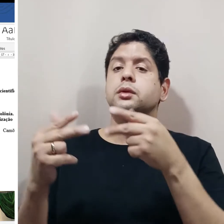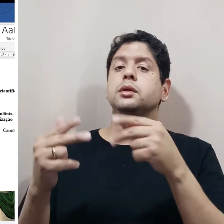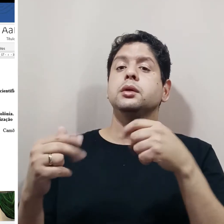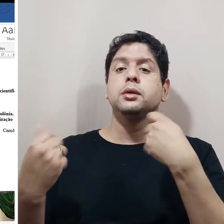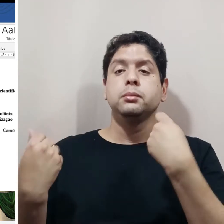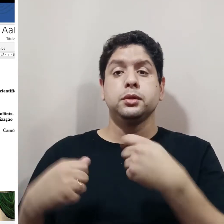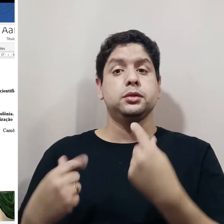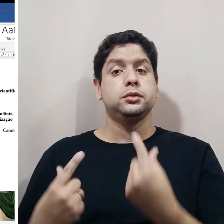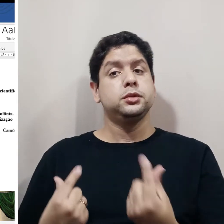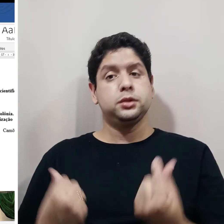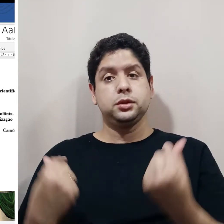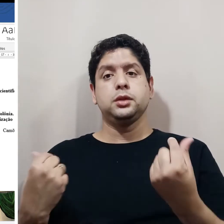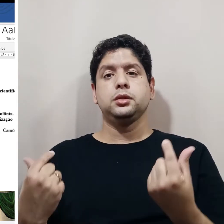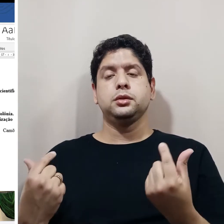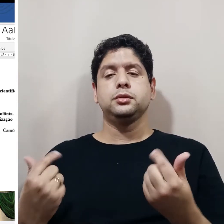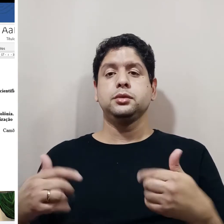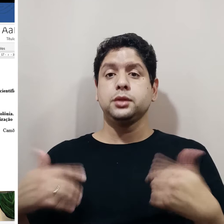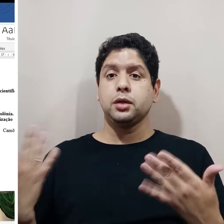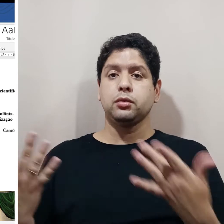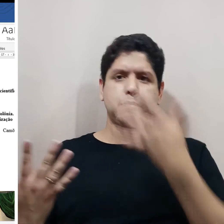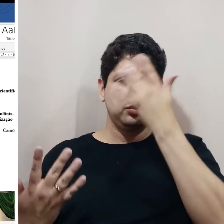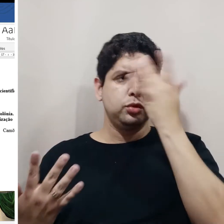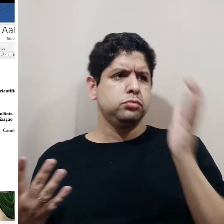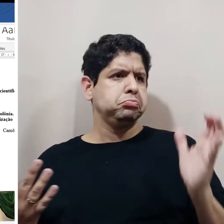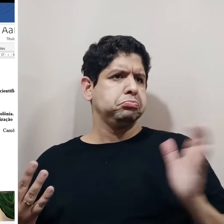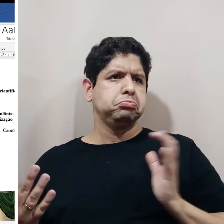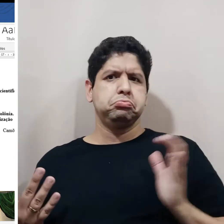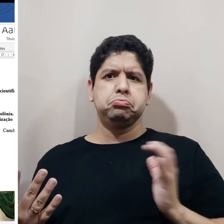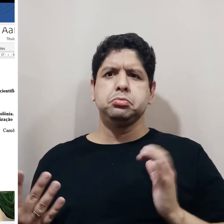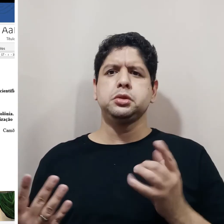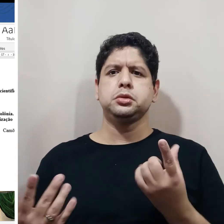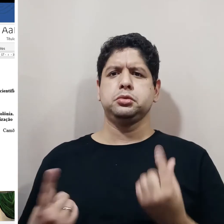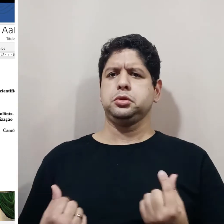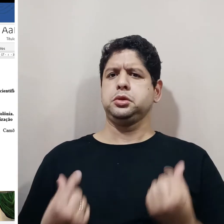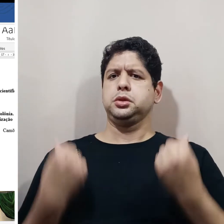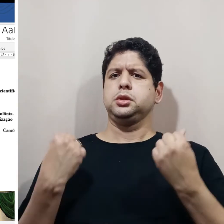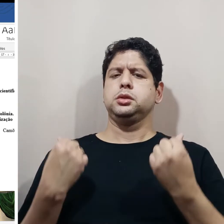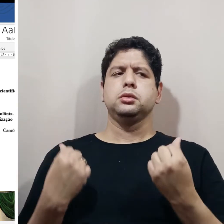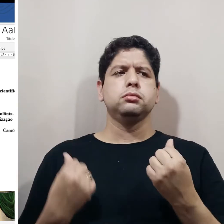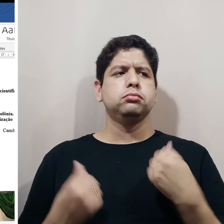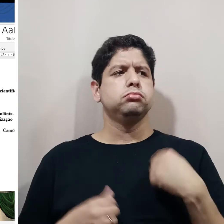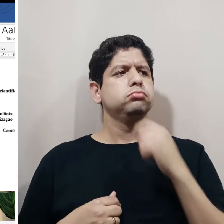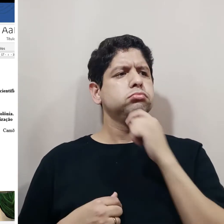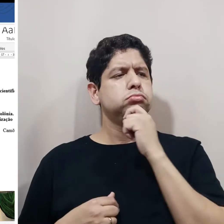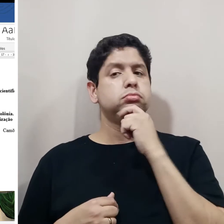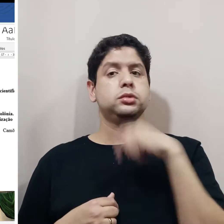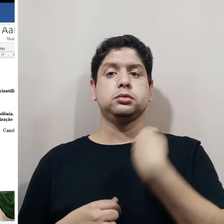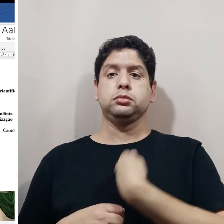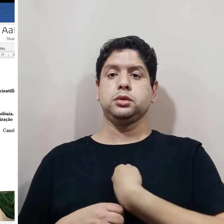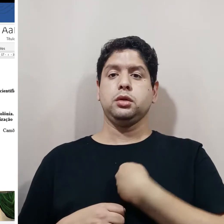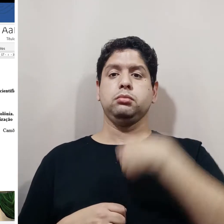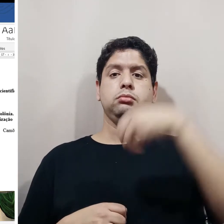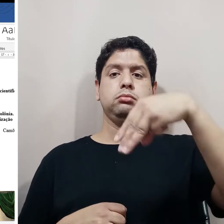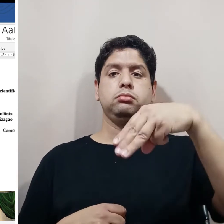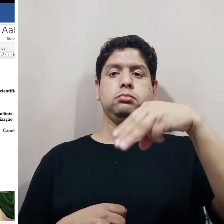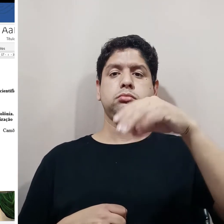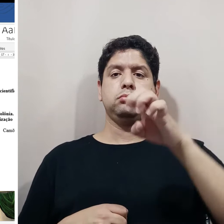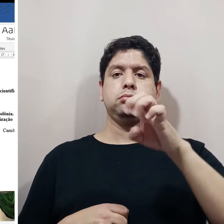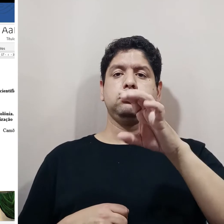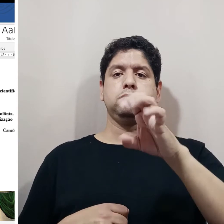dos artistas. Para fazer as obras de arte era preciso dinheiro,